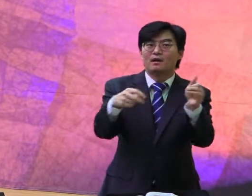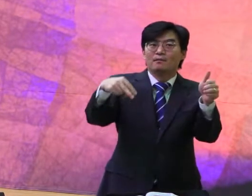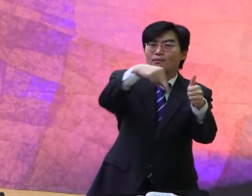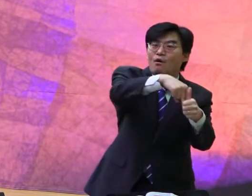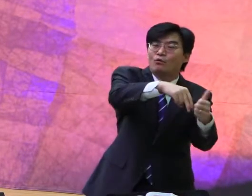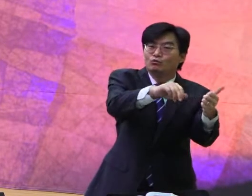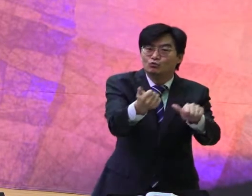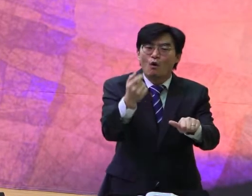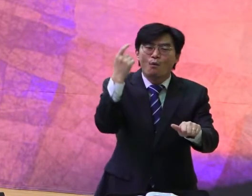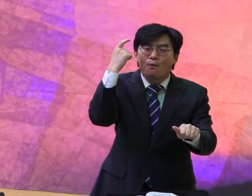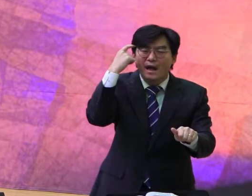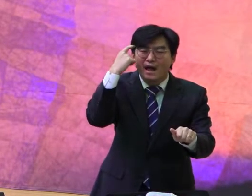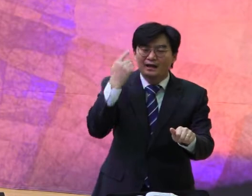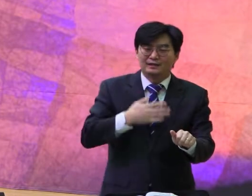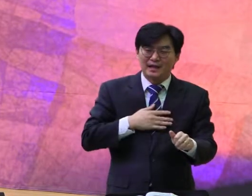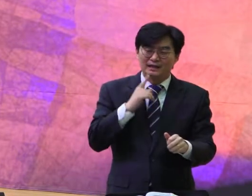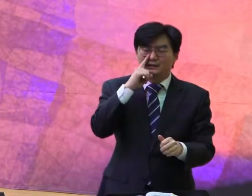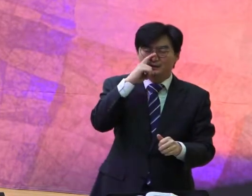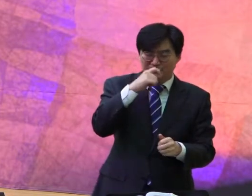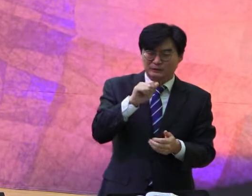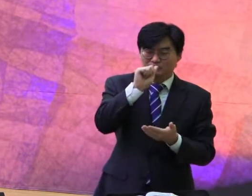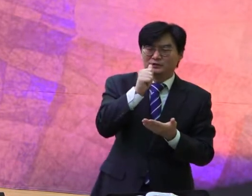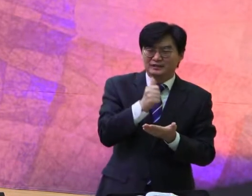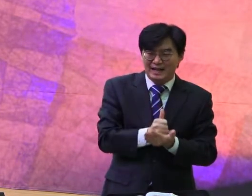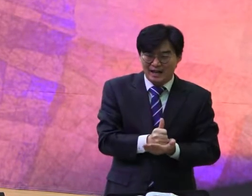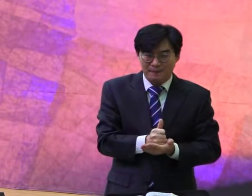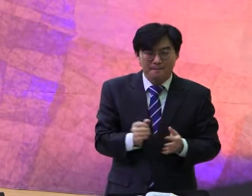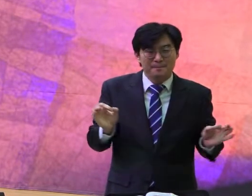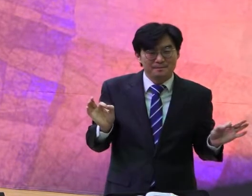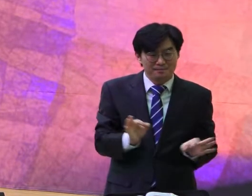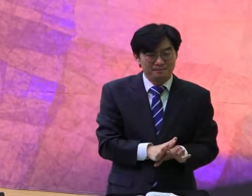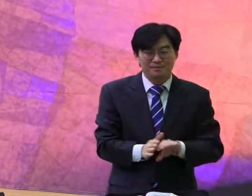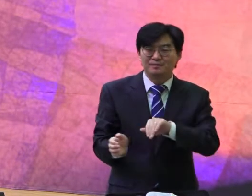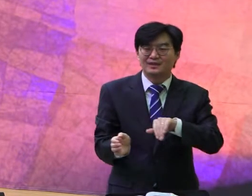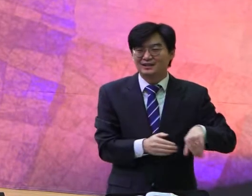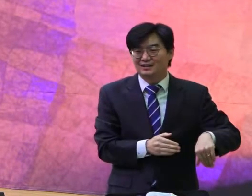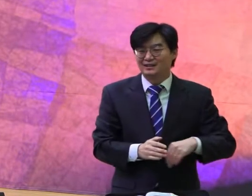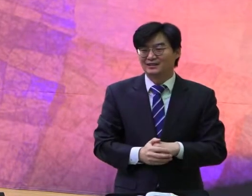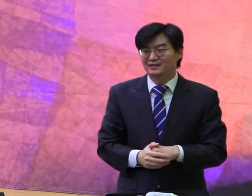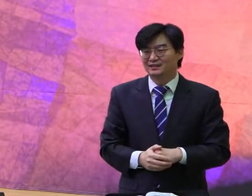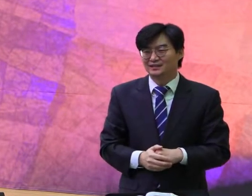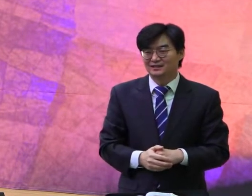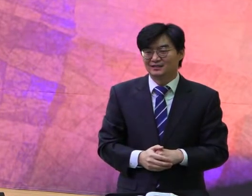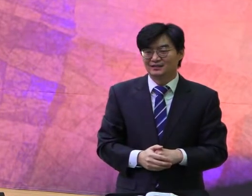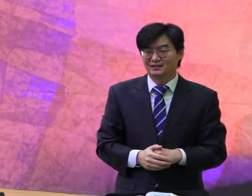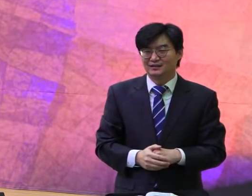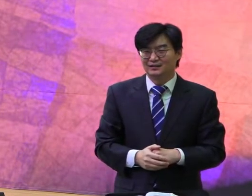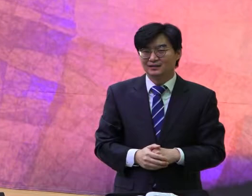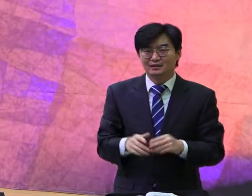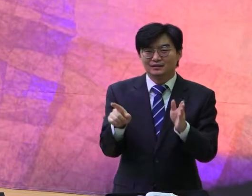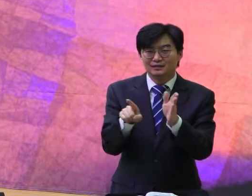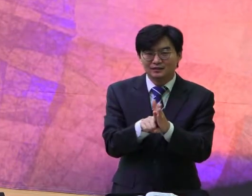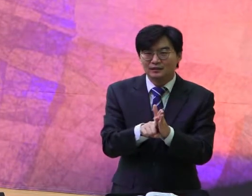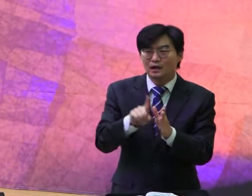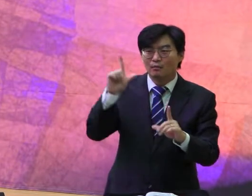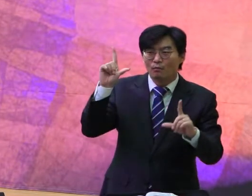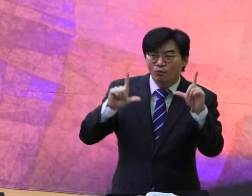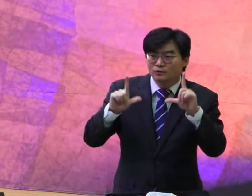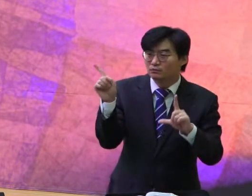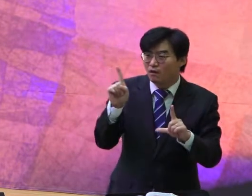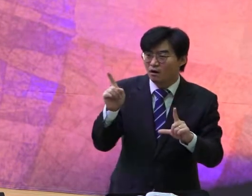나의 옛사람 이미 부패하고 타락한 이 옛 본성이 나올 때에 이게 신앙의 모습이 아닌 것을